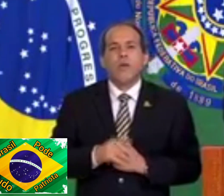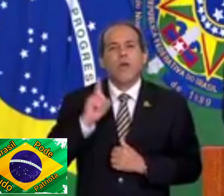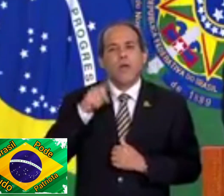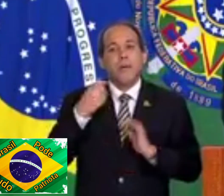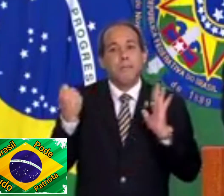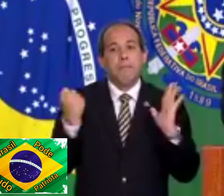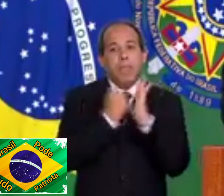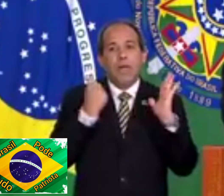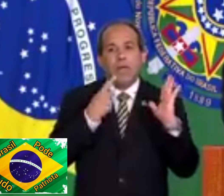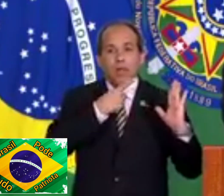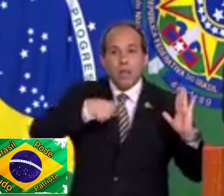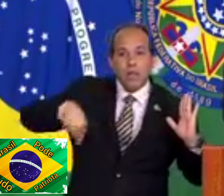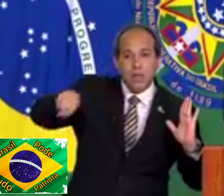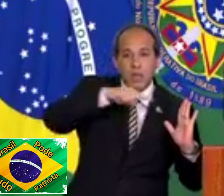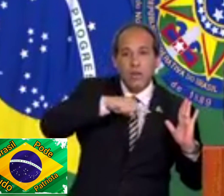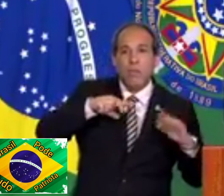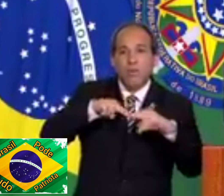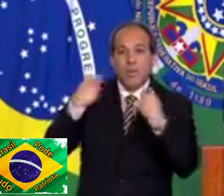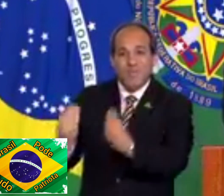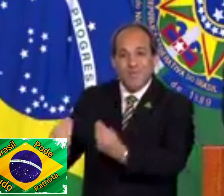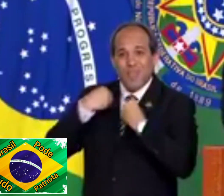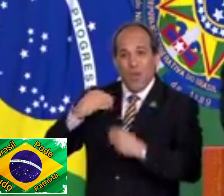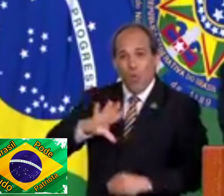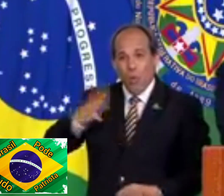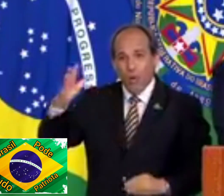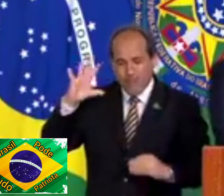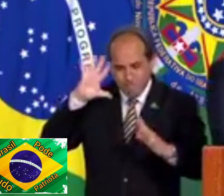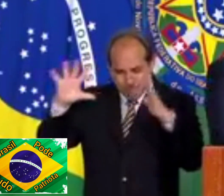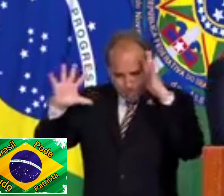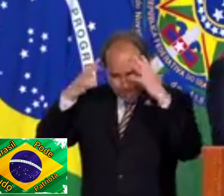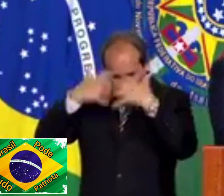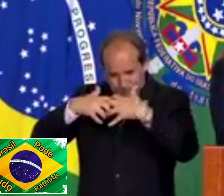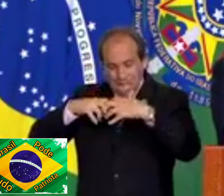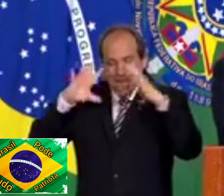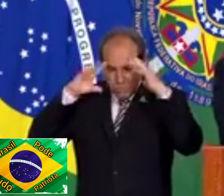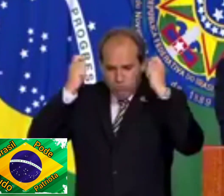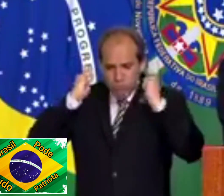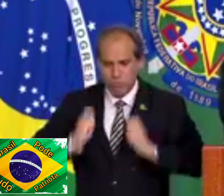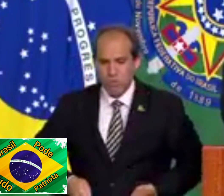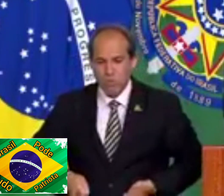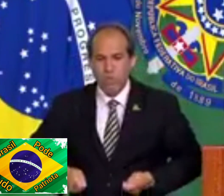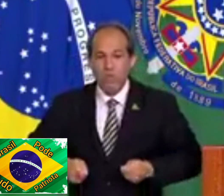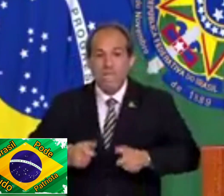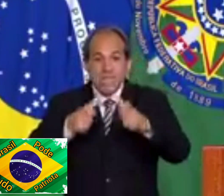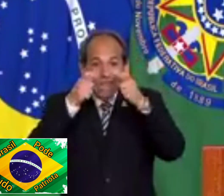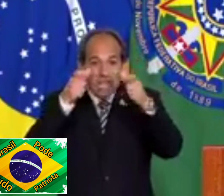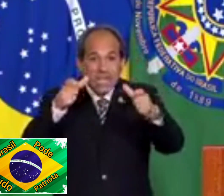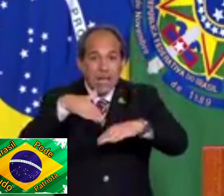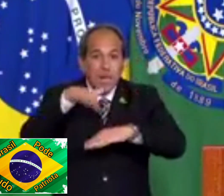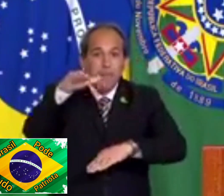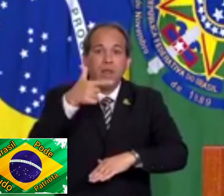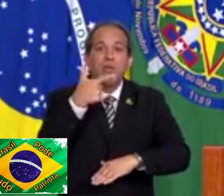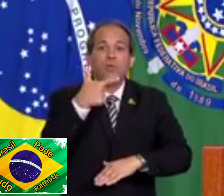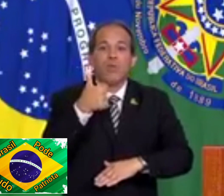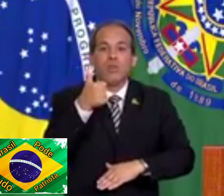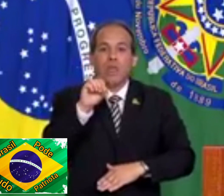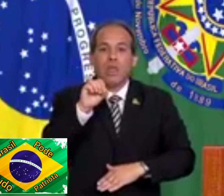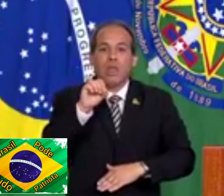faz a gente ter coragem para decidir questões que interessam a 210 milhões de brasileiros.